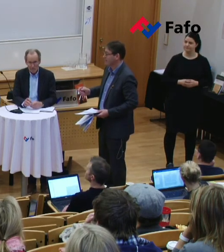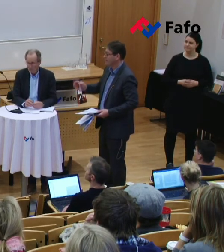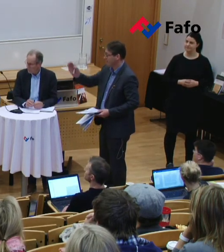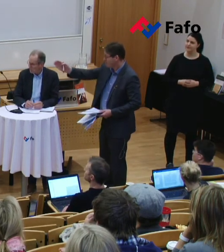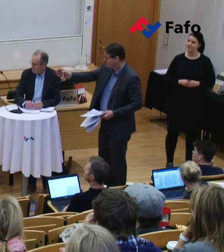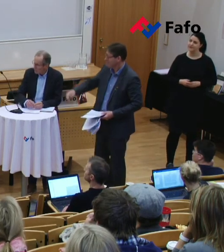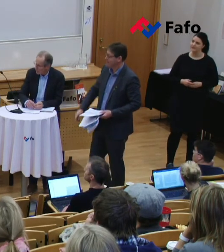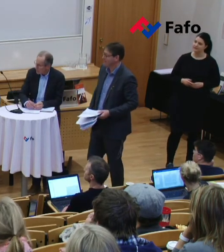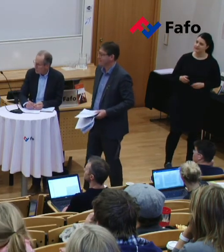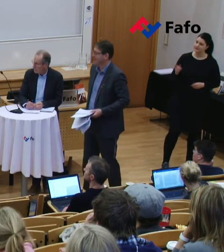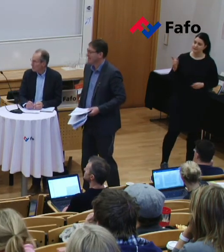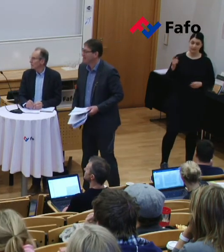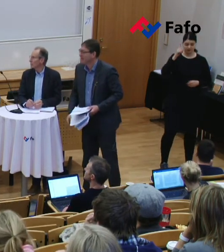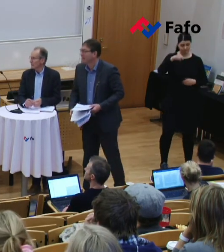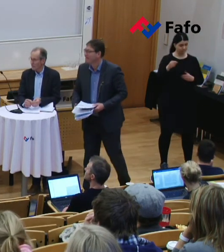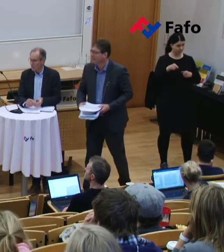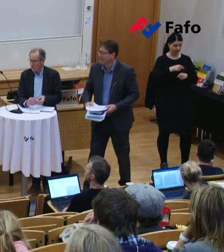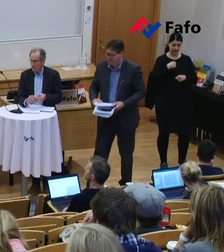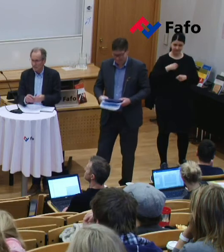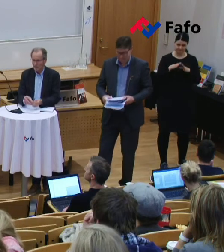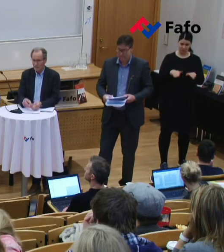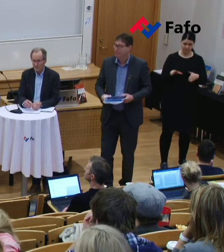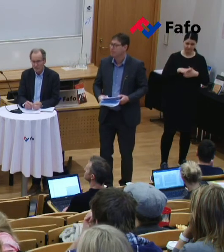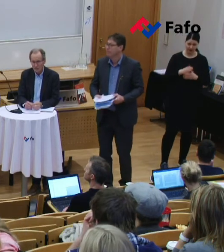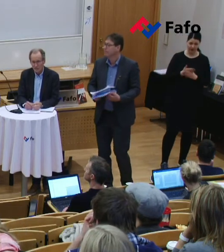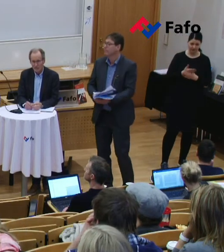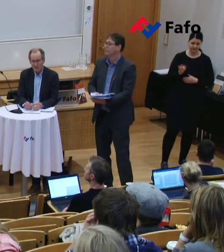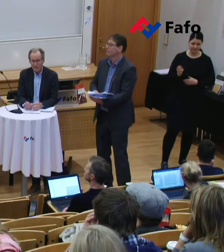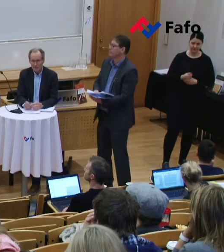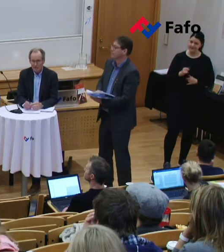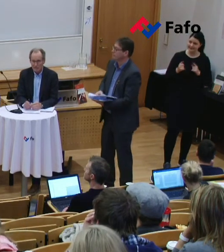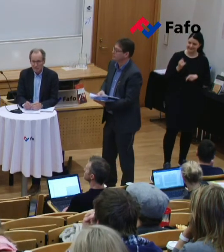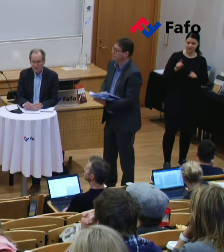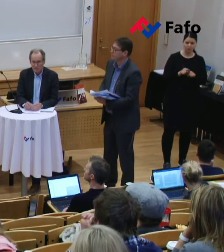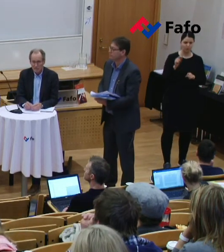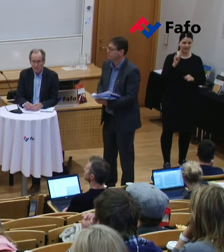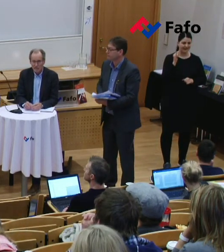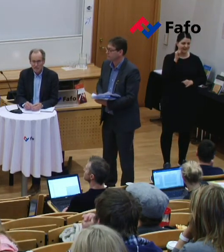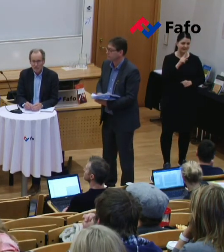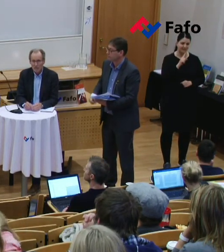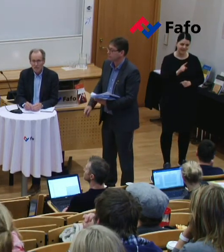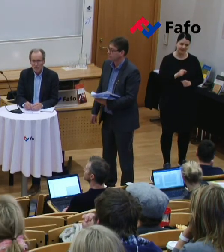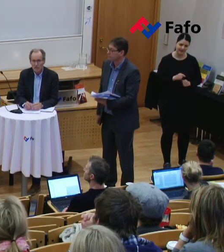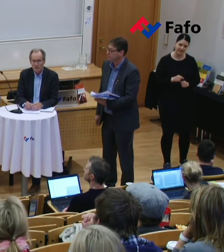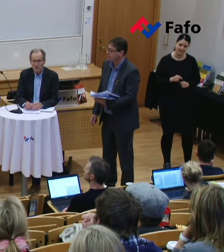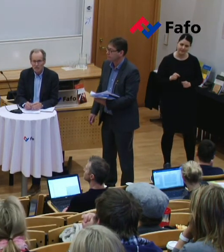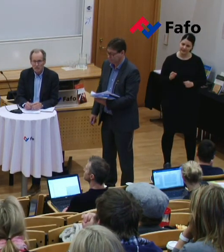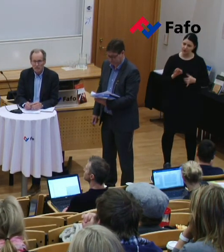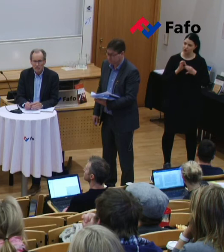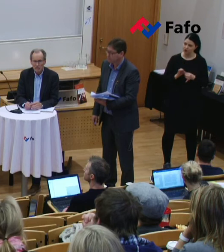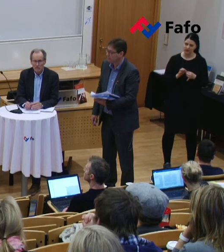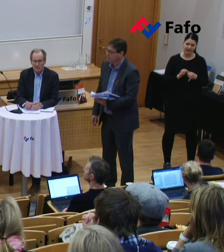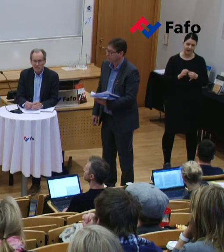Det jeg kan ja? Starte er jo det siste som Inge-Lise sier. Det betyr det jo knyttet til nok og egnet